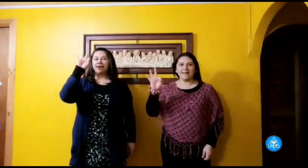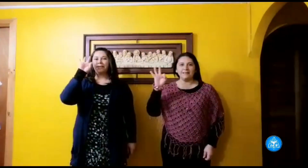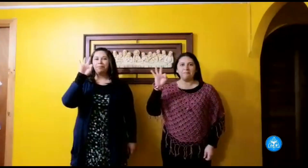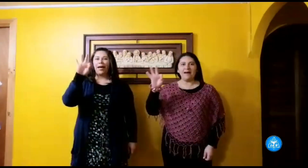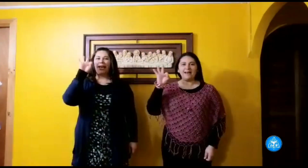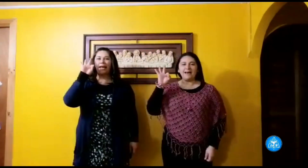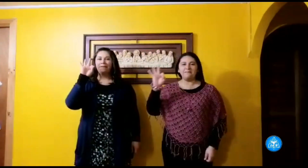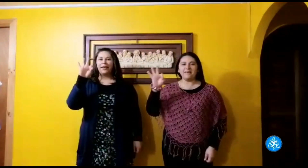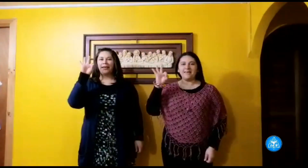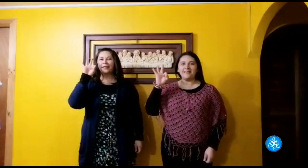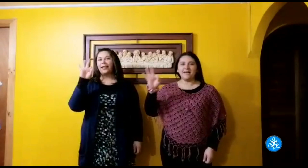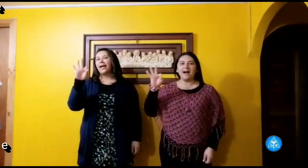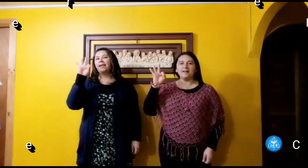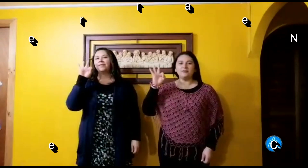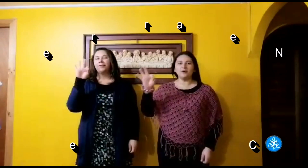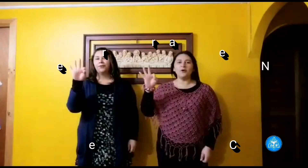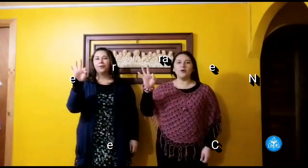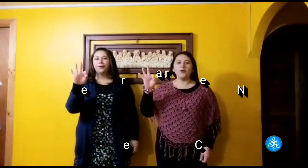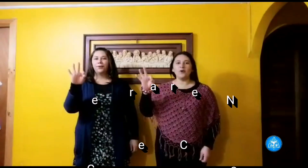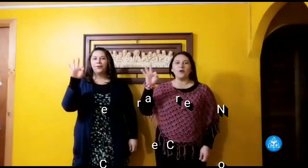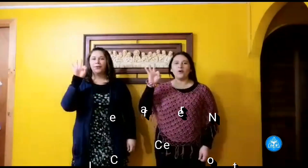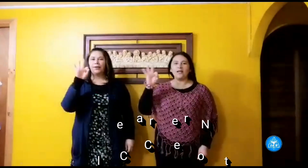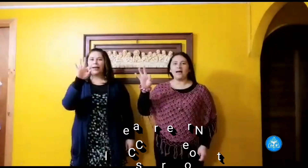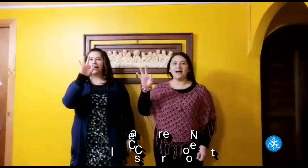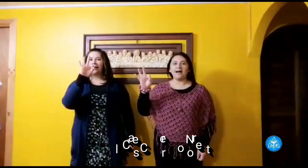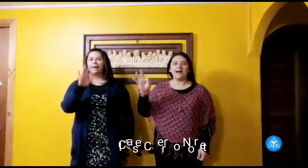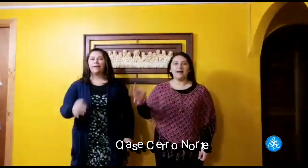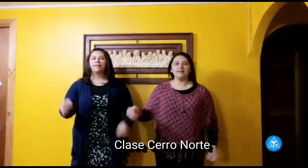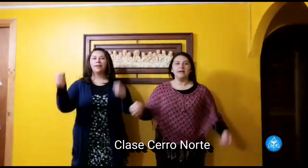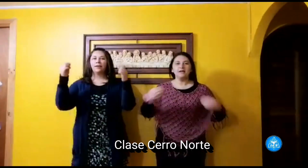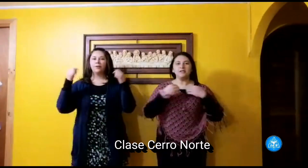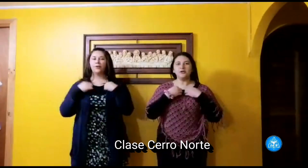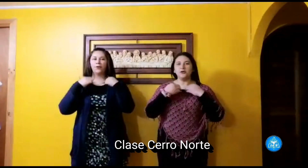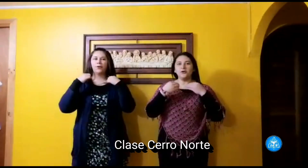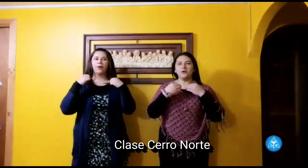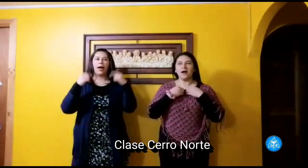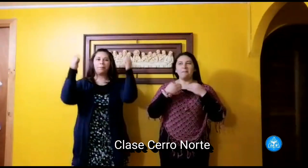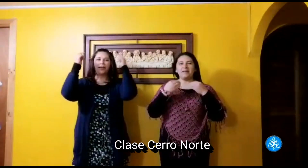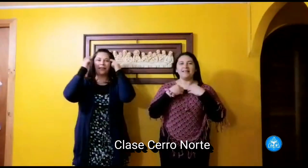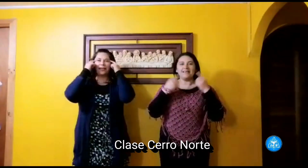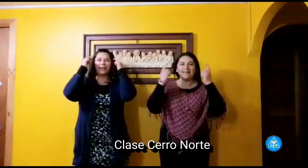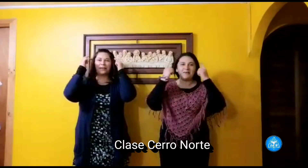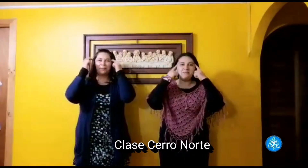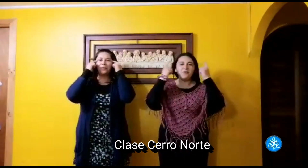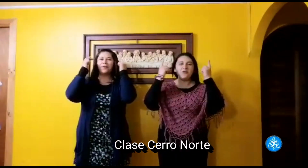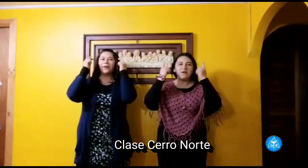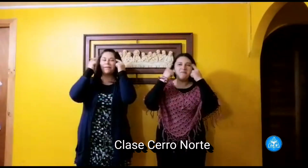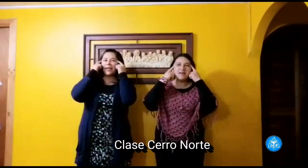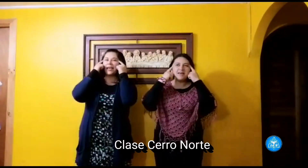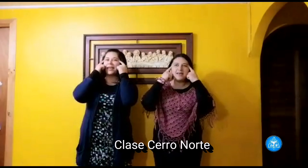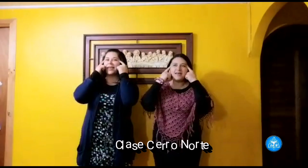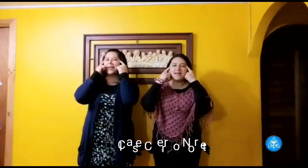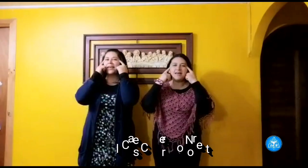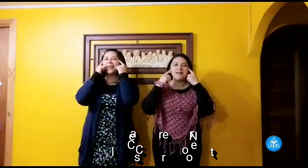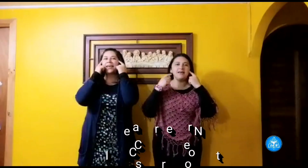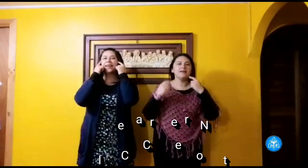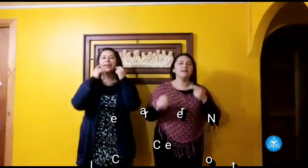Tres palabritas solas yo aprendí muy bien.